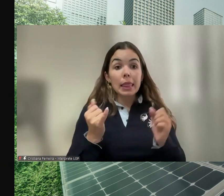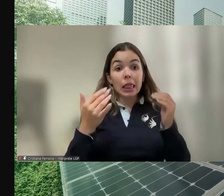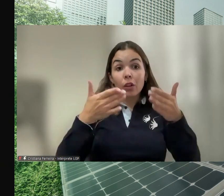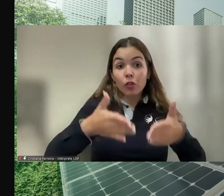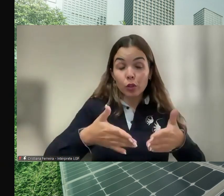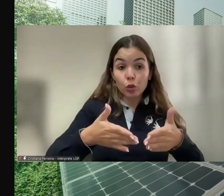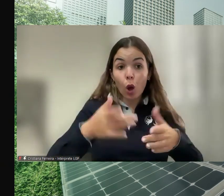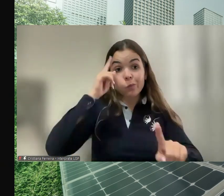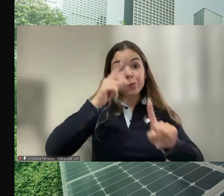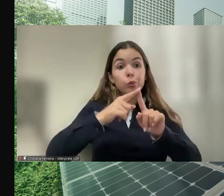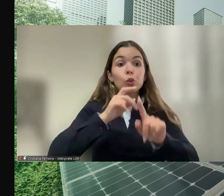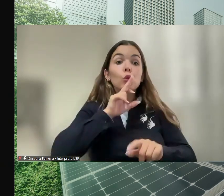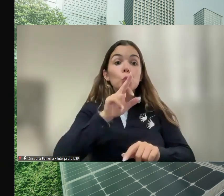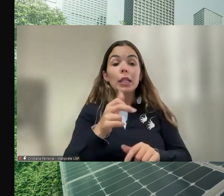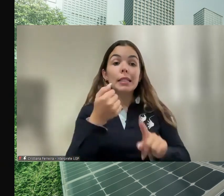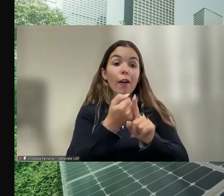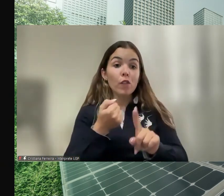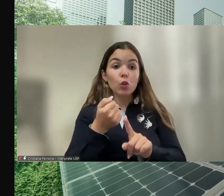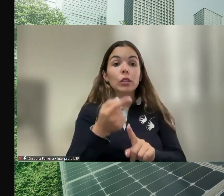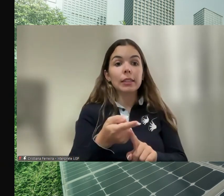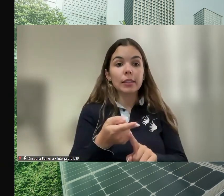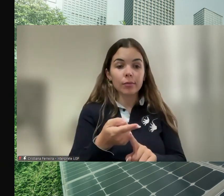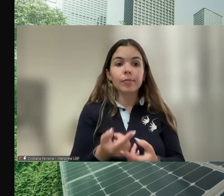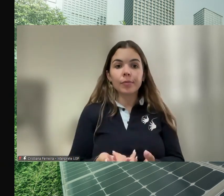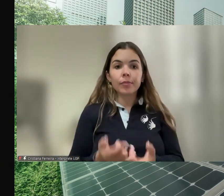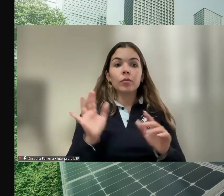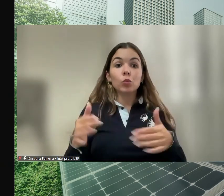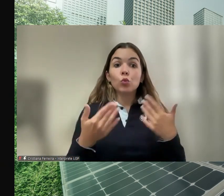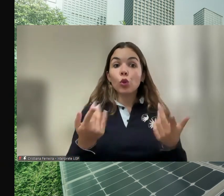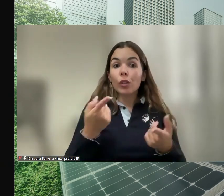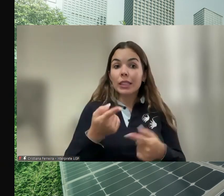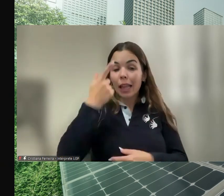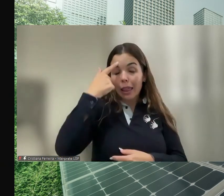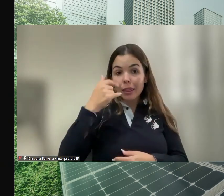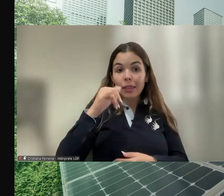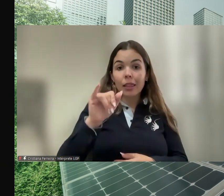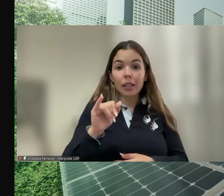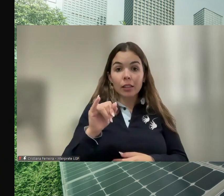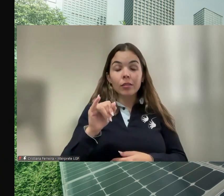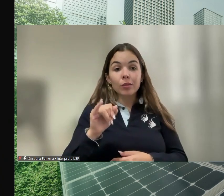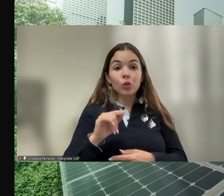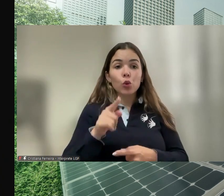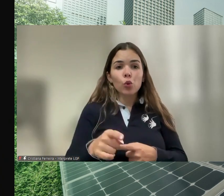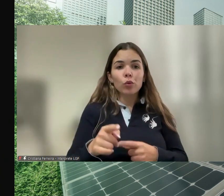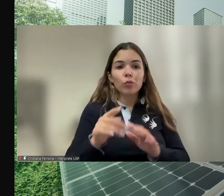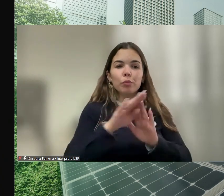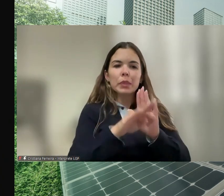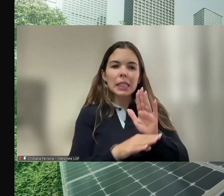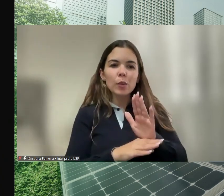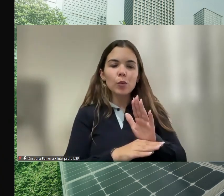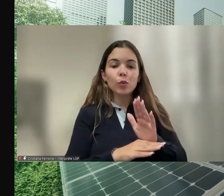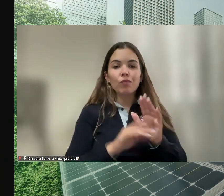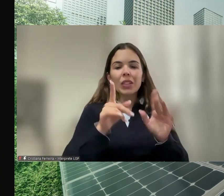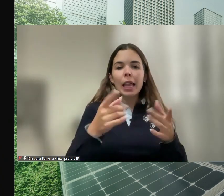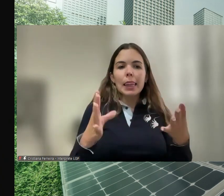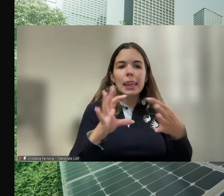para responder a esses desafios. Portanto, esta questão do princípio da subsidiariedade está muito alinhado com esta ideia